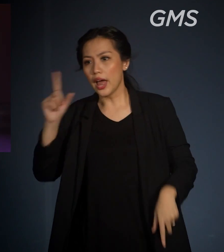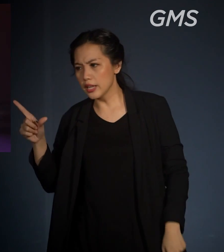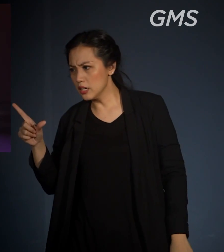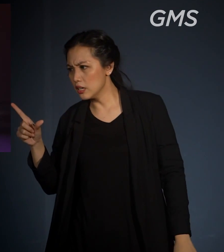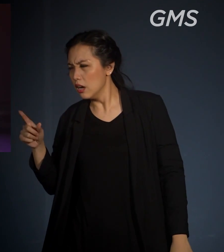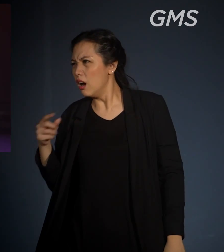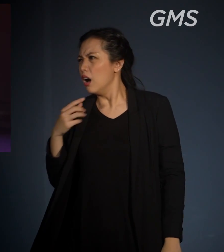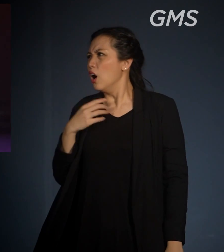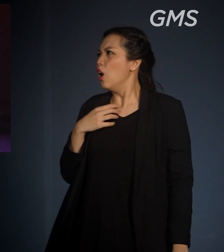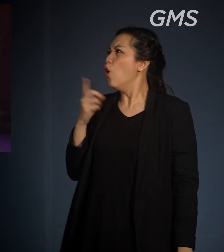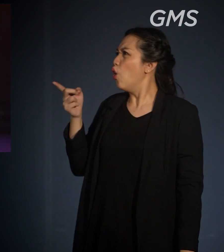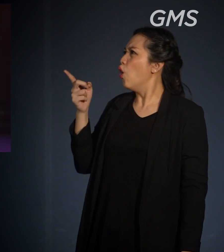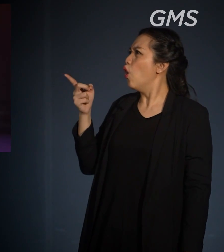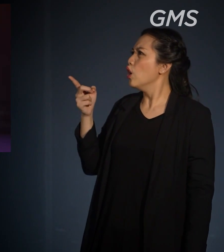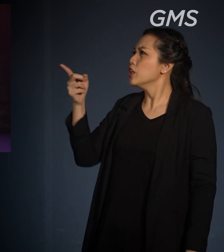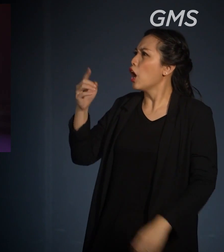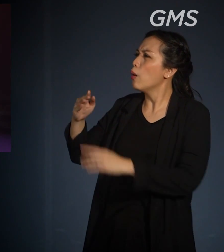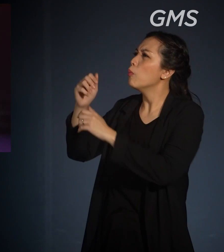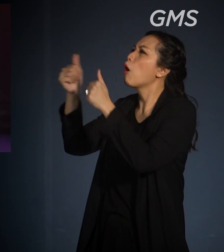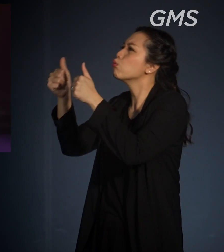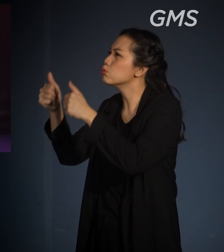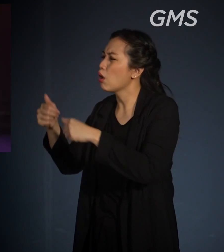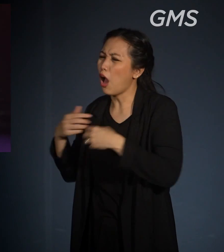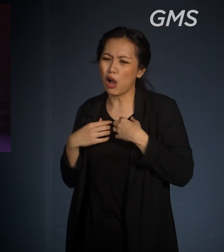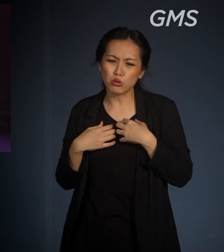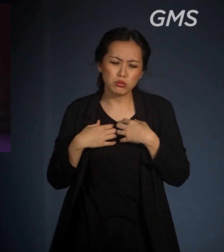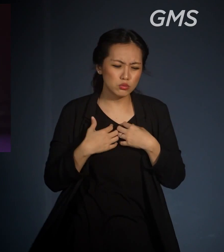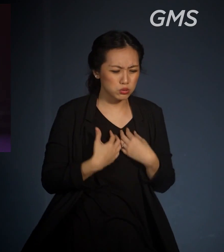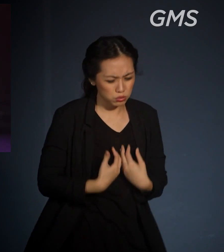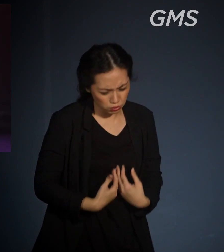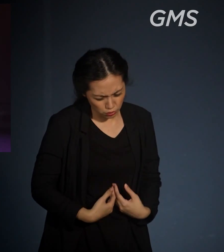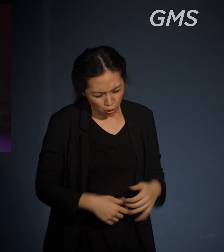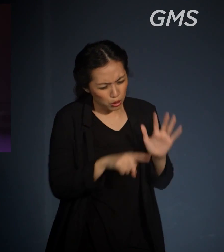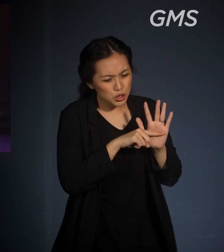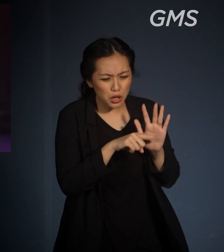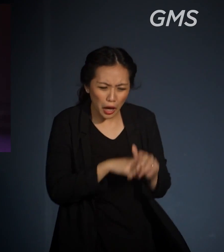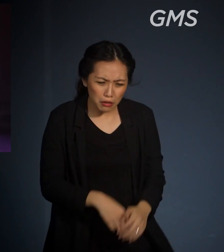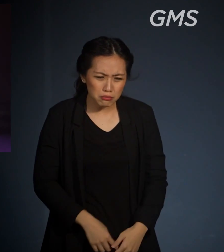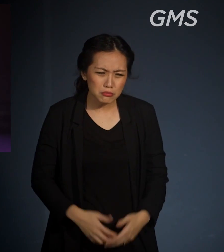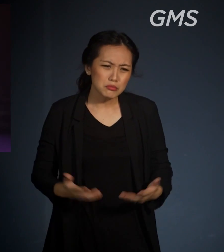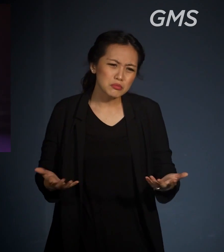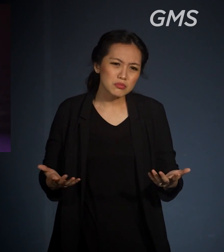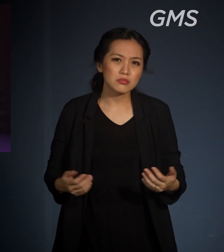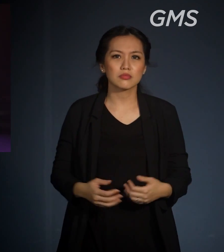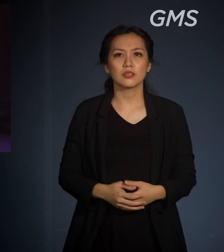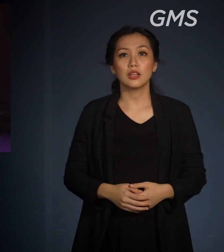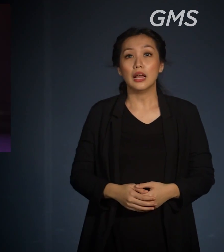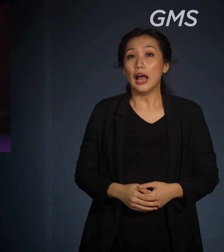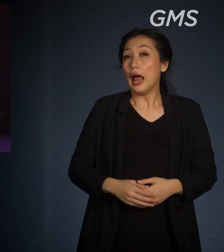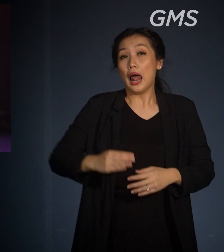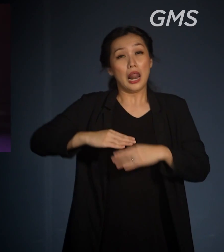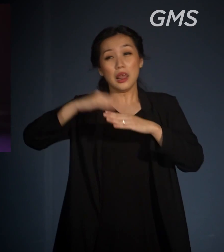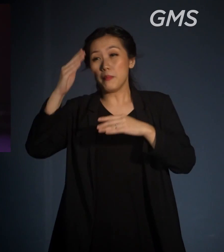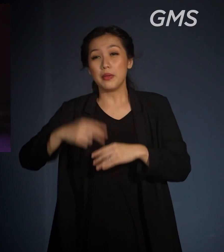mulai melihat kelemahan dalam diri Anda. Karena kecenderungan kita itu melebih-lebihkan dan membesarkan kekuatan orang